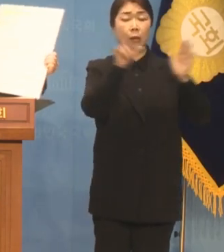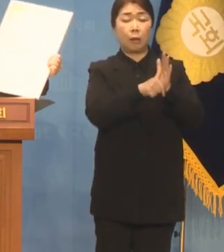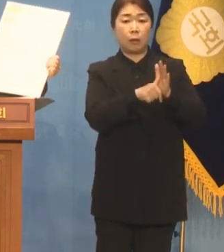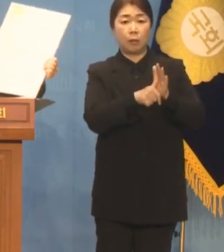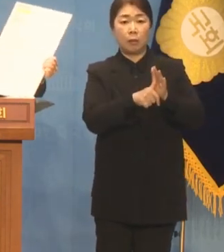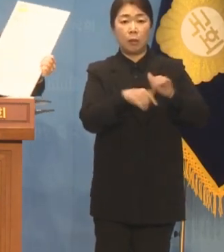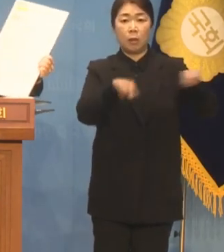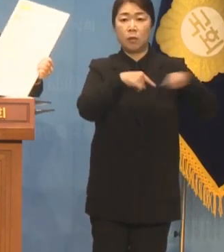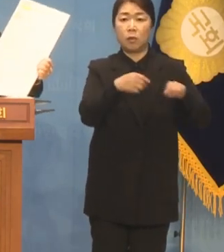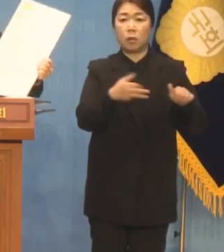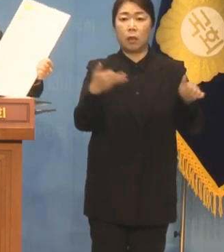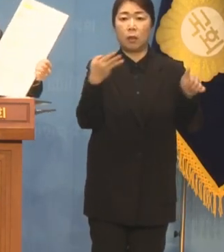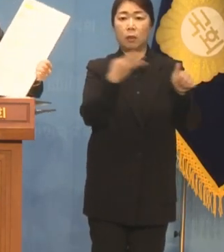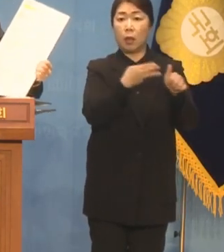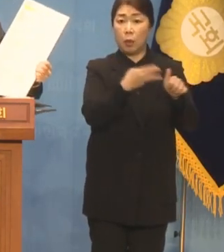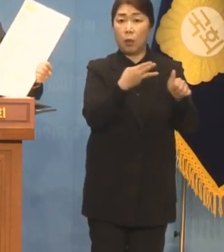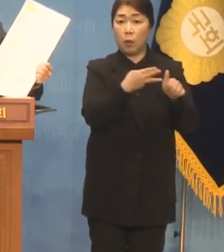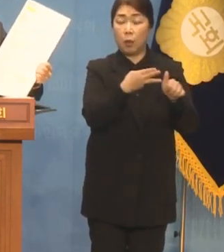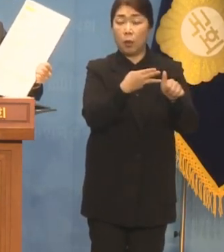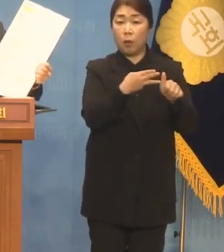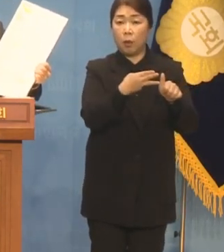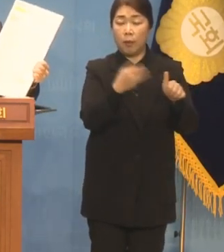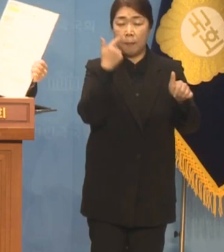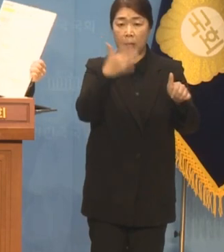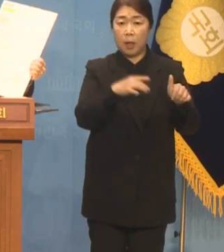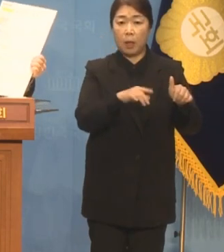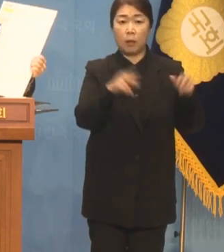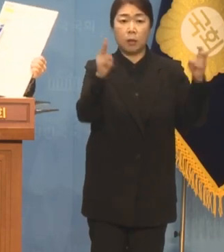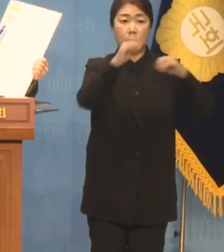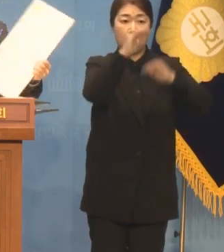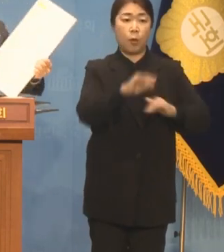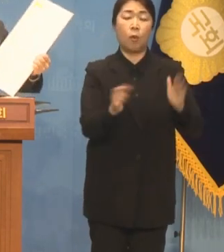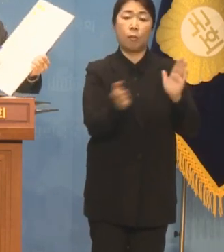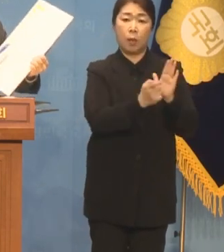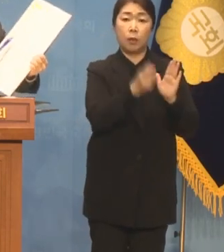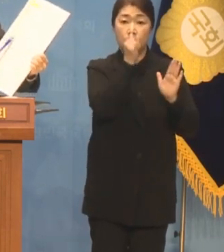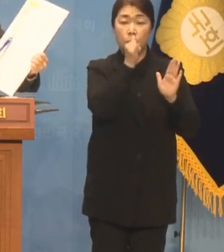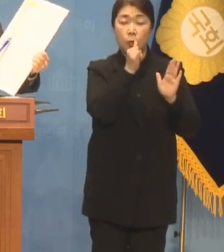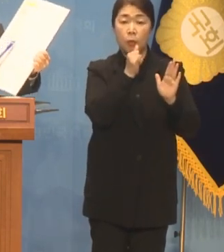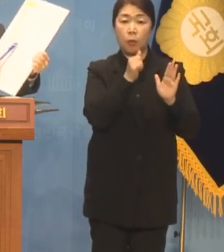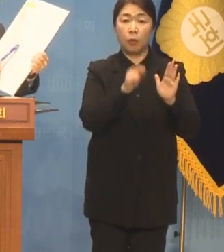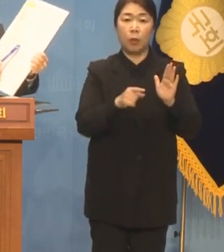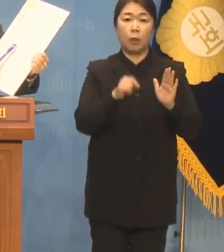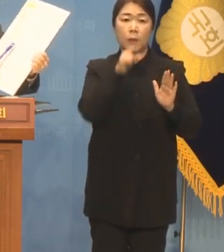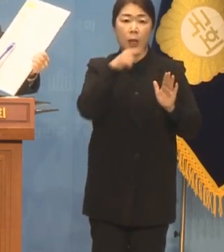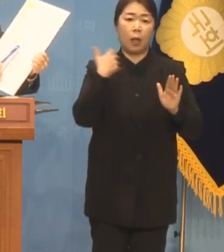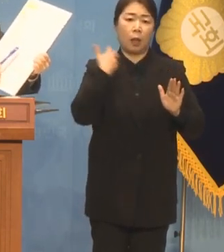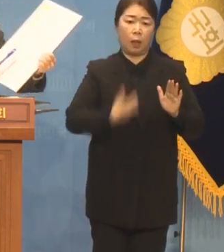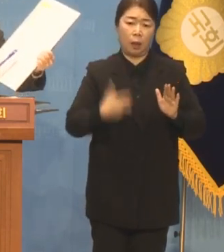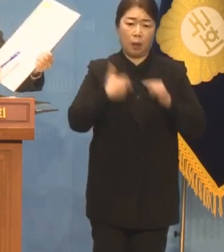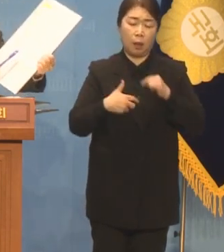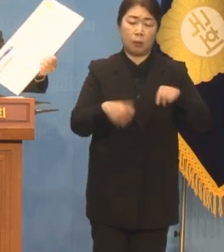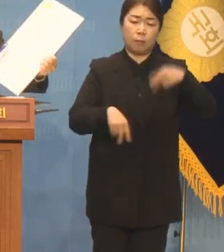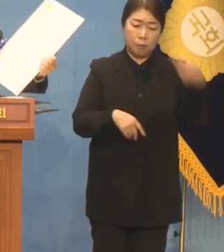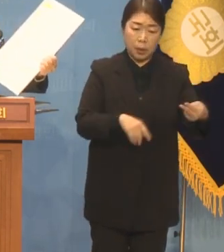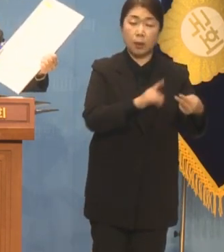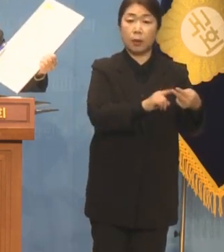명확히 이렇게 제목에 적시가 되어 있고요. 1.5cm 열상, 그리고 피를 흘린 채